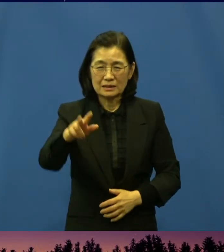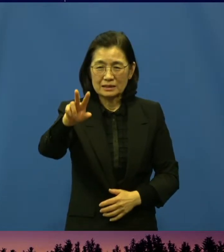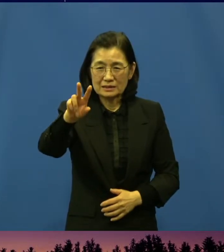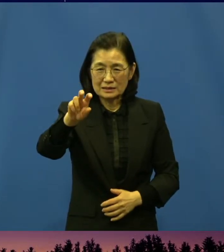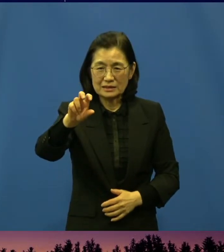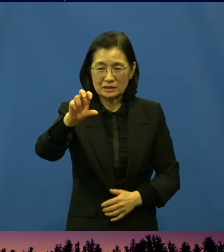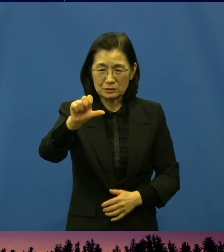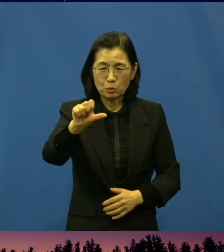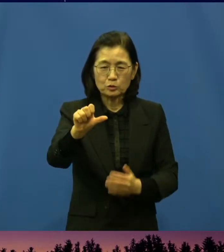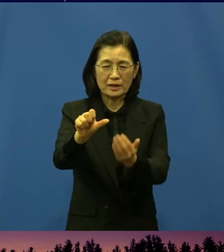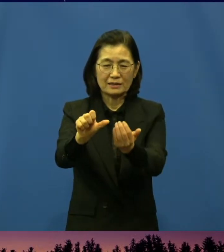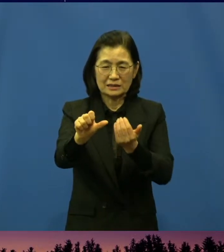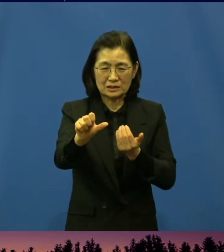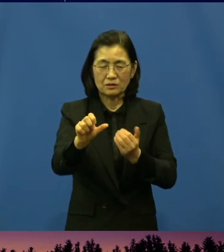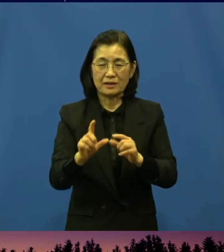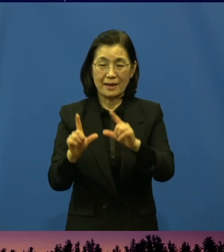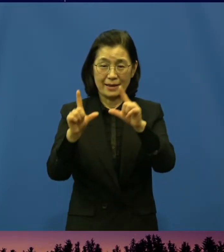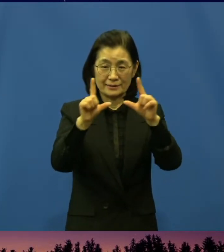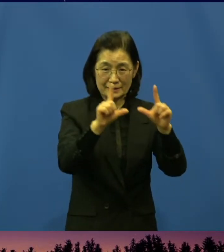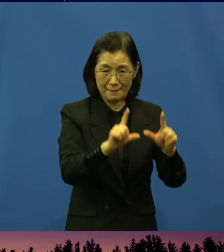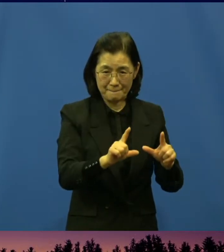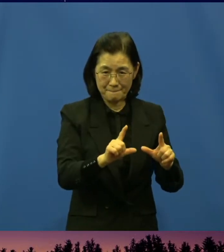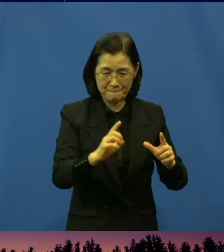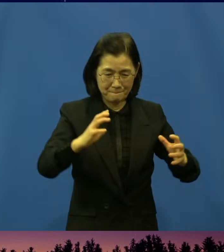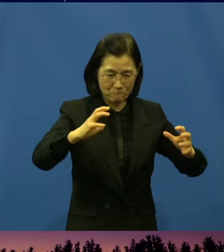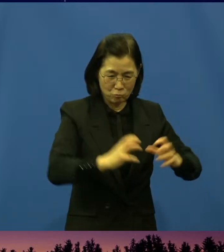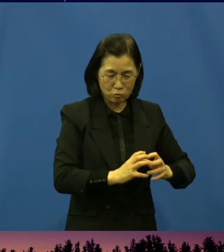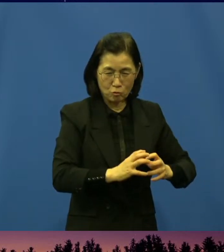75세 이전의 삶, 그걸 하나로 묶어버리는 거예요.